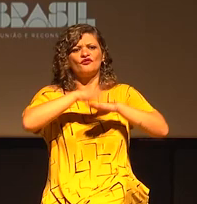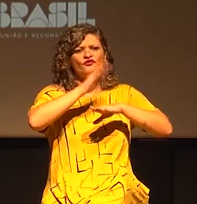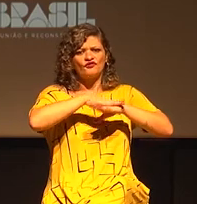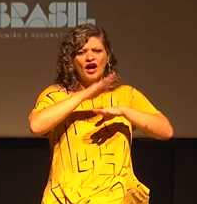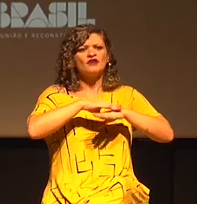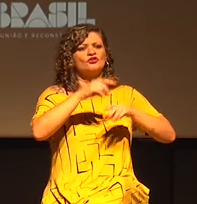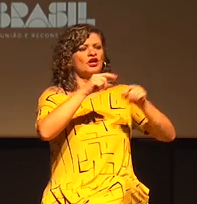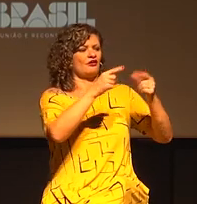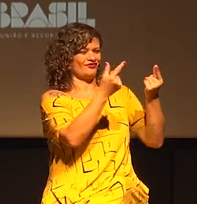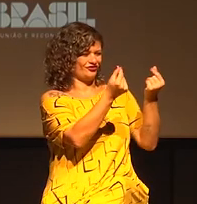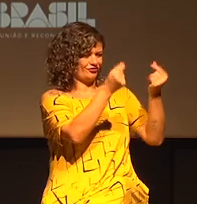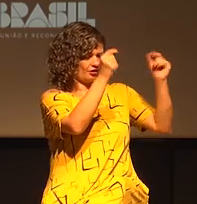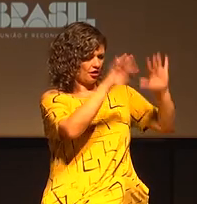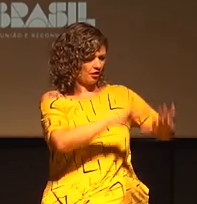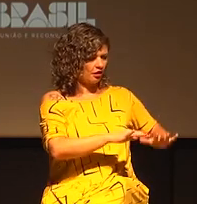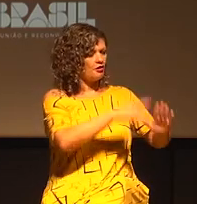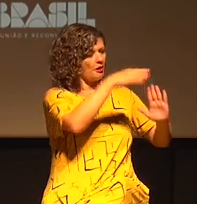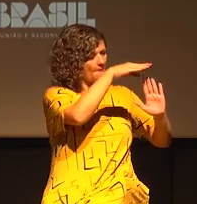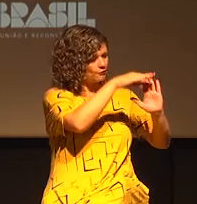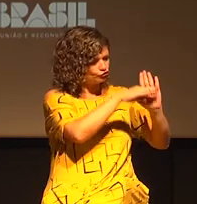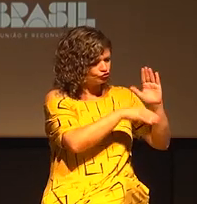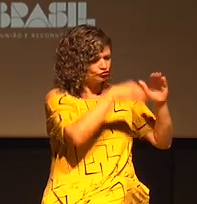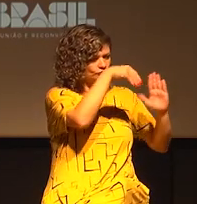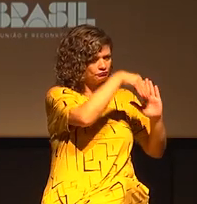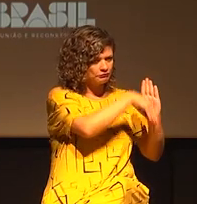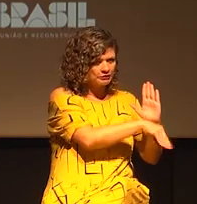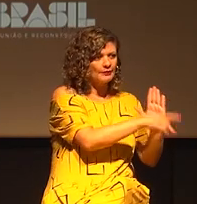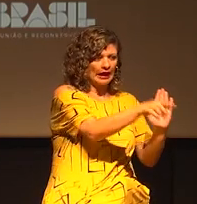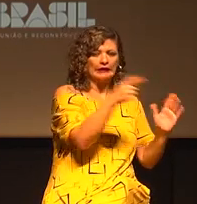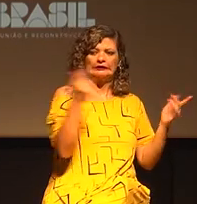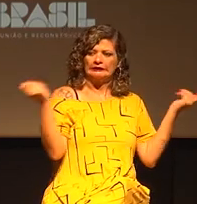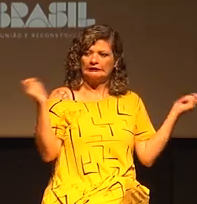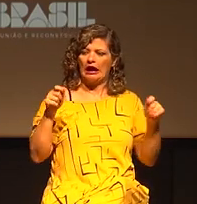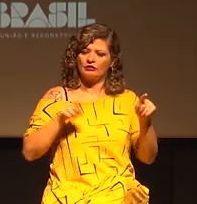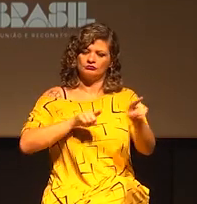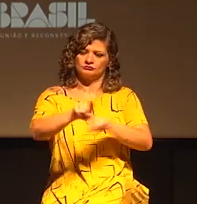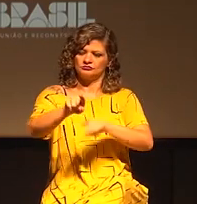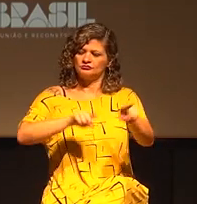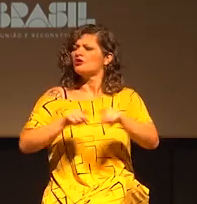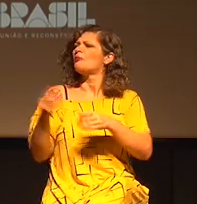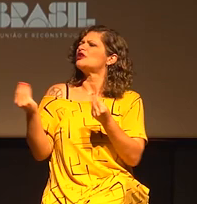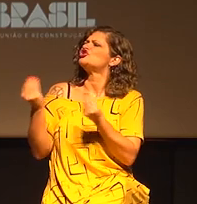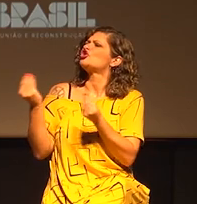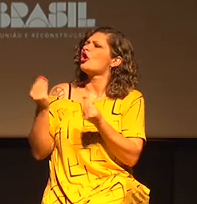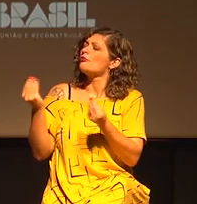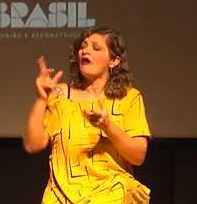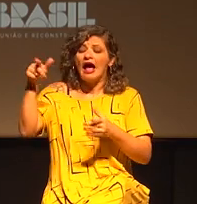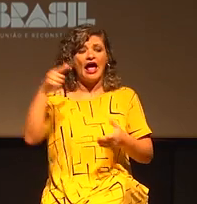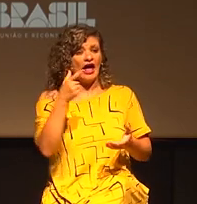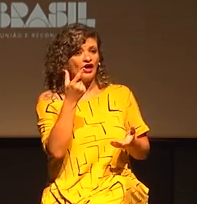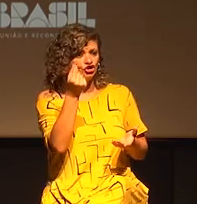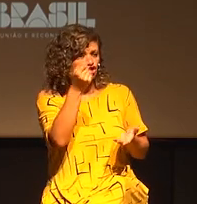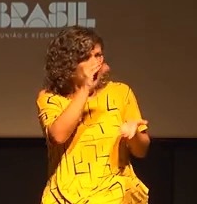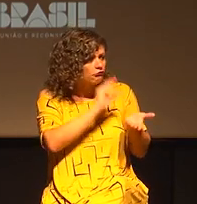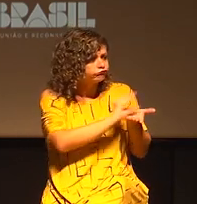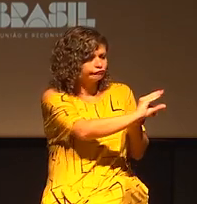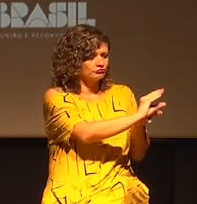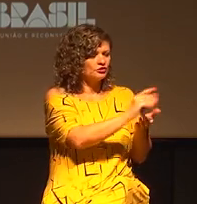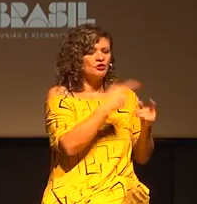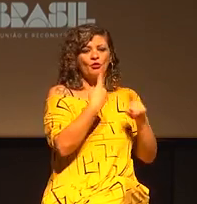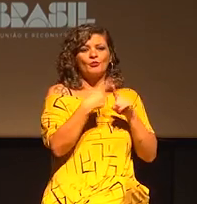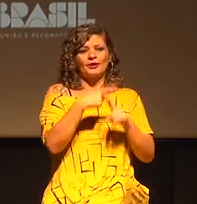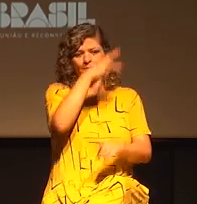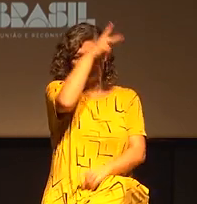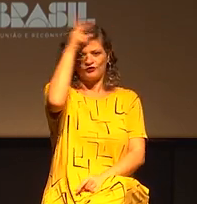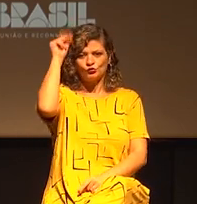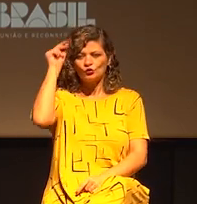custo do orgânico para ele competir melhor com abaixa como subsid com subsídio é porque assim a Prefeitura